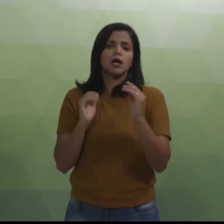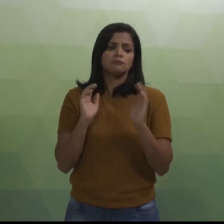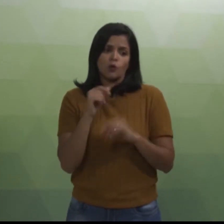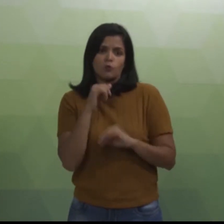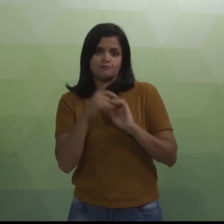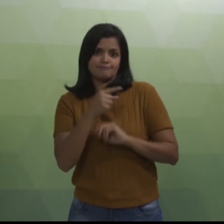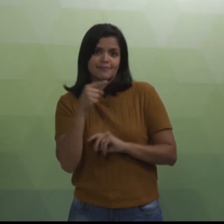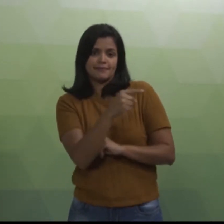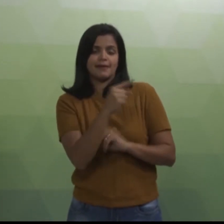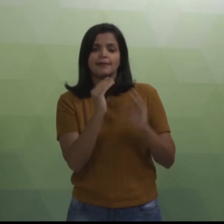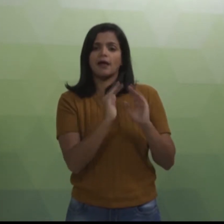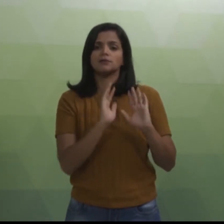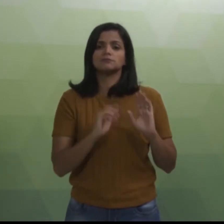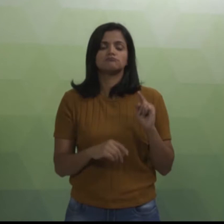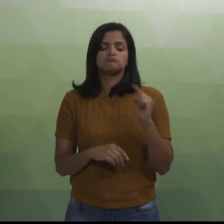a casa.